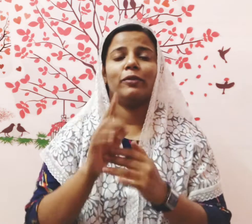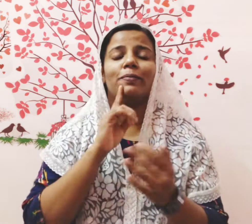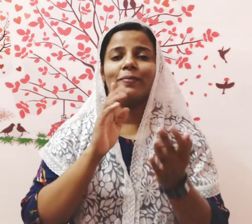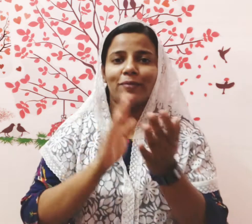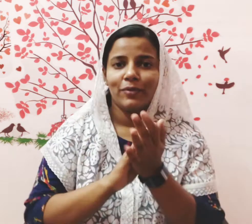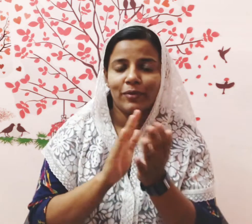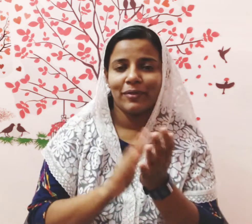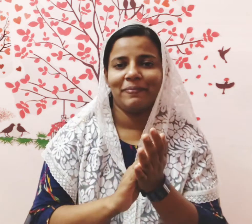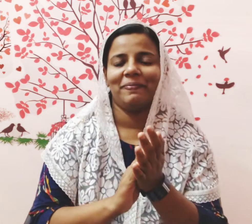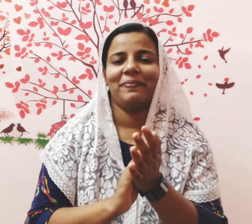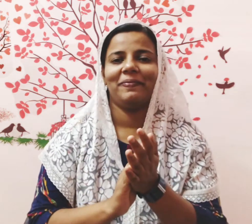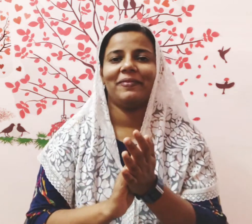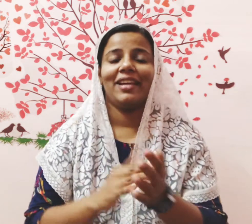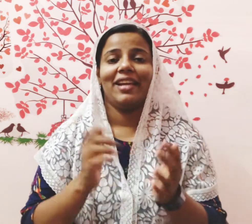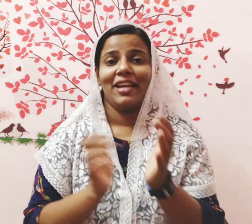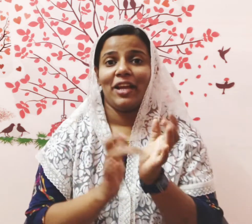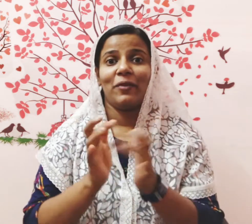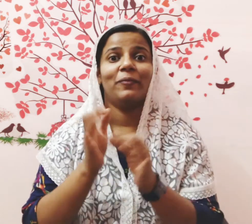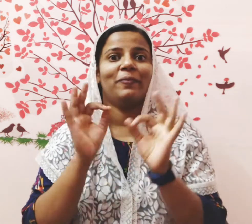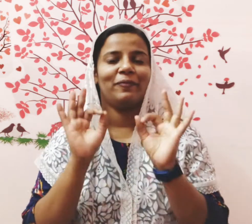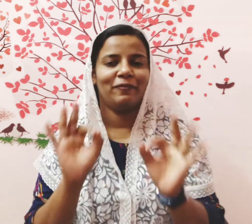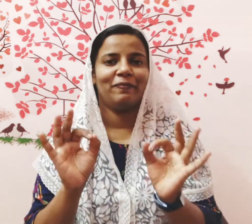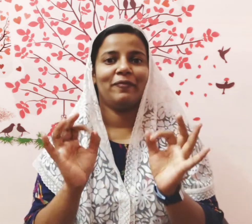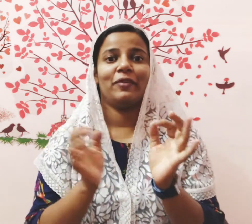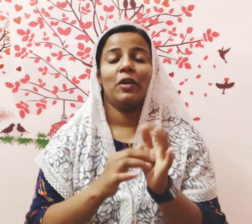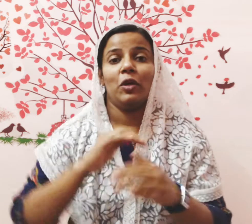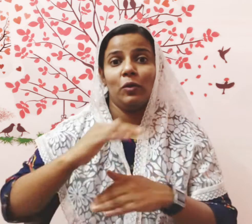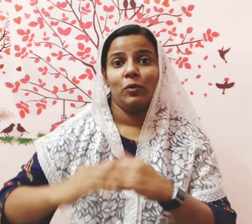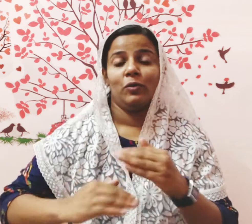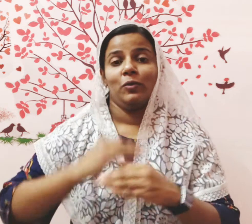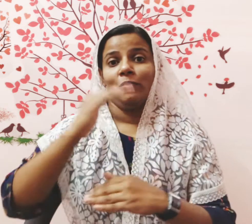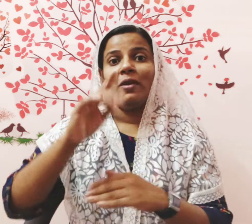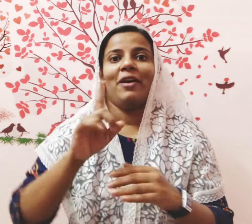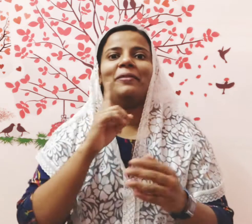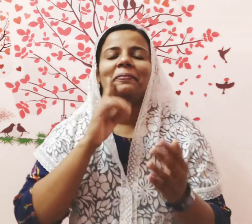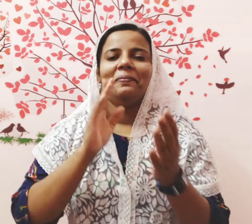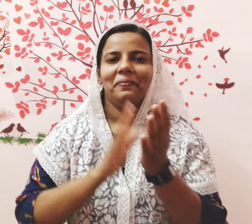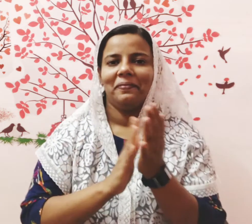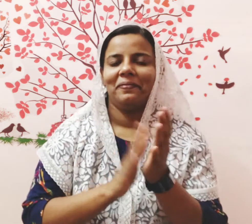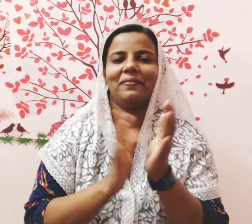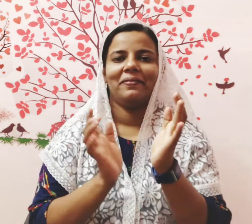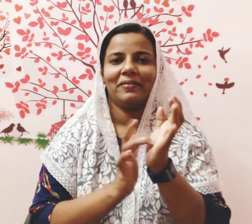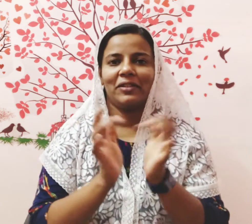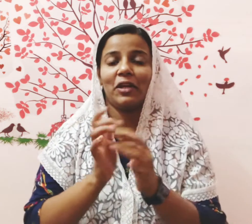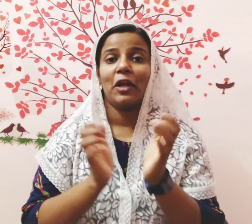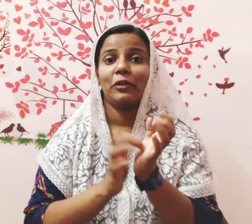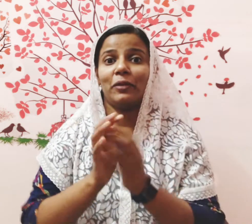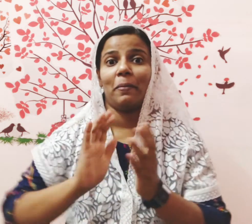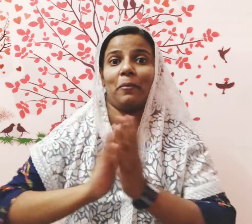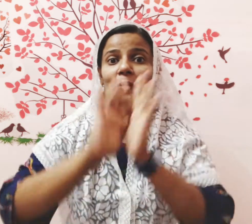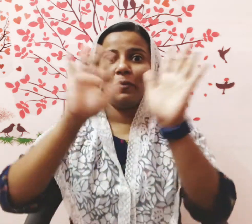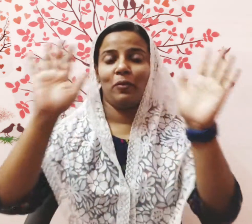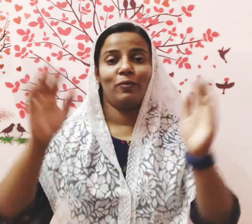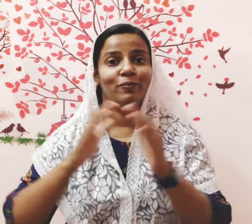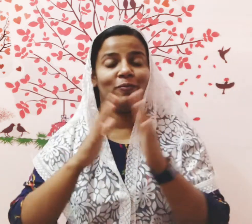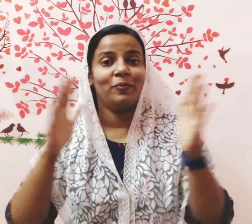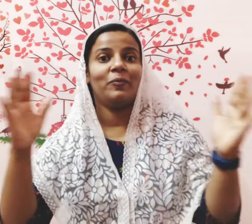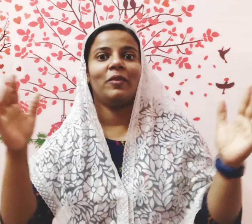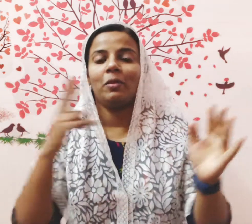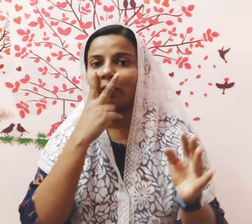അങ്ങയുടെ നാമത്തെ എന്നേക്കും സ്തുതിക്കും. യഹോവ വലിയവനും അത്യന്തം സ്തുത്യനുമാകുന്നു, അവൻ്റെ മഹിമ